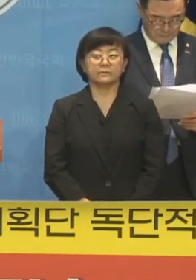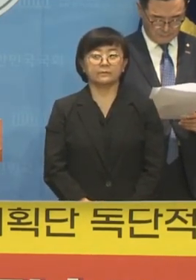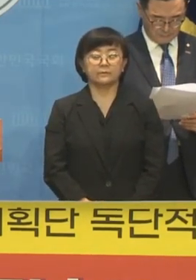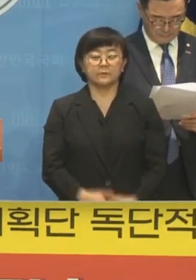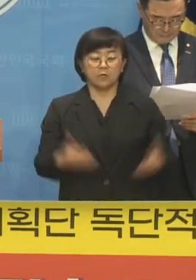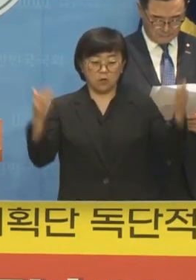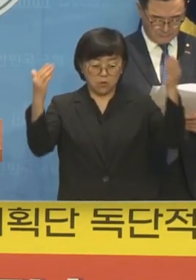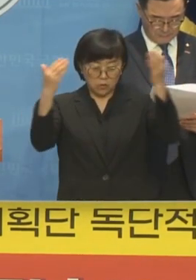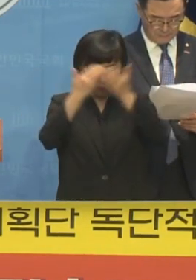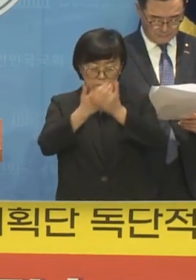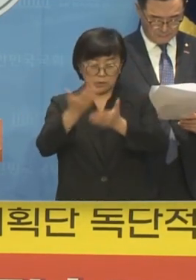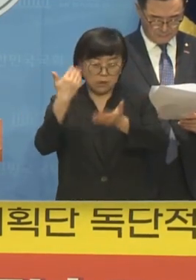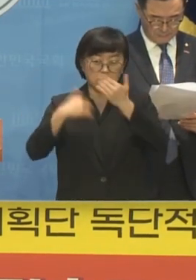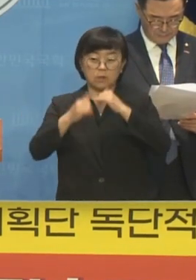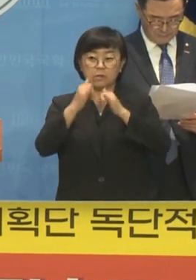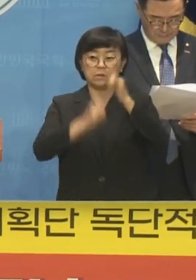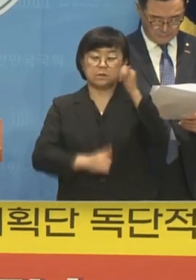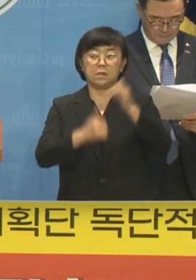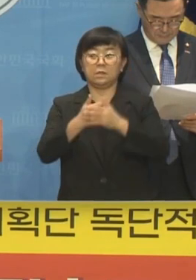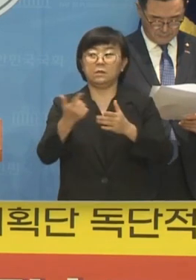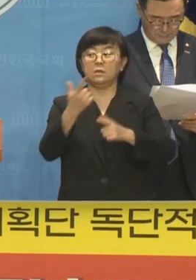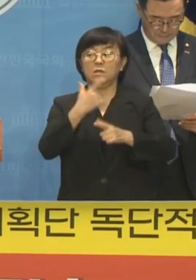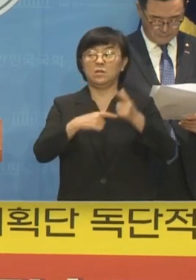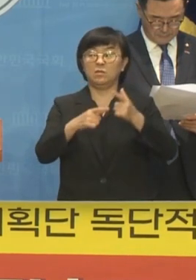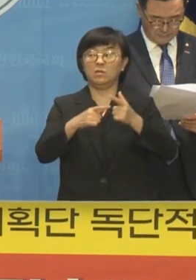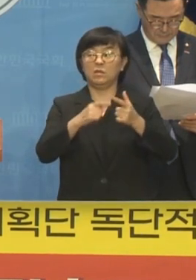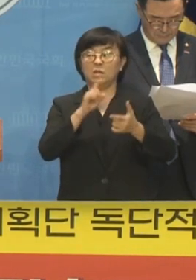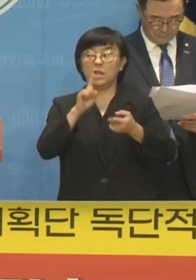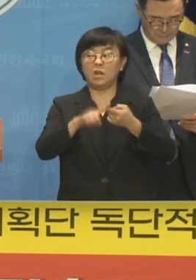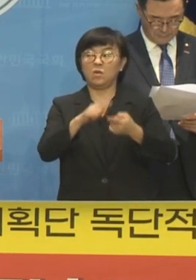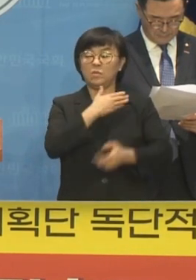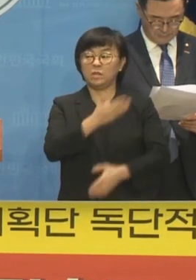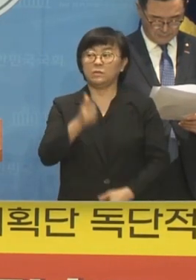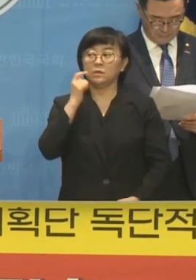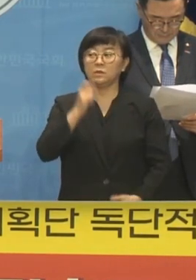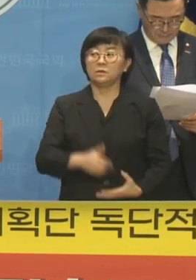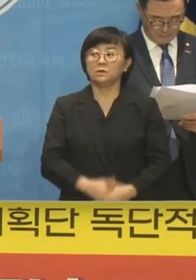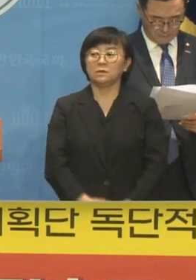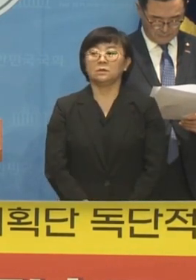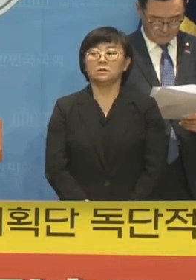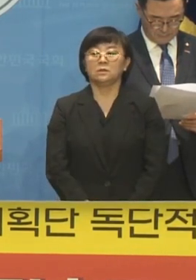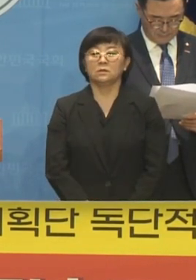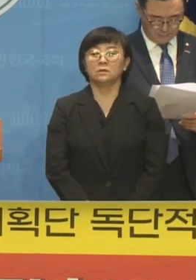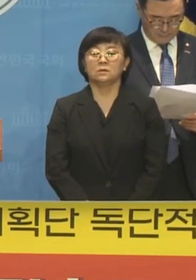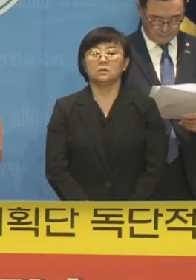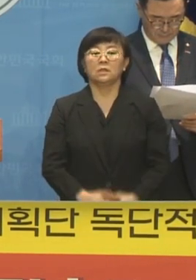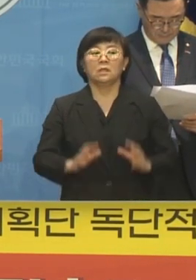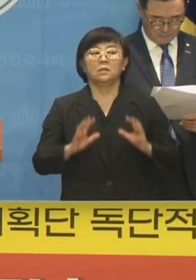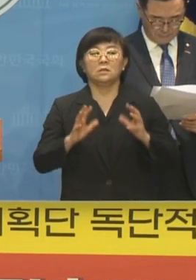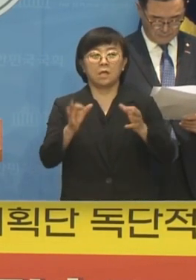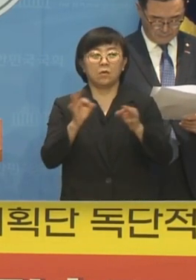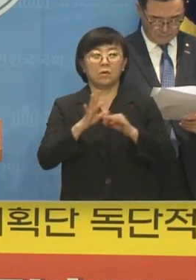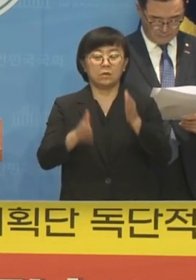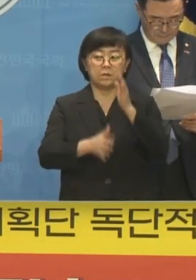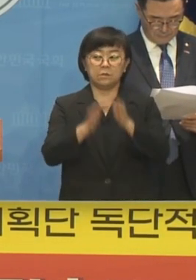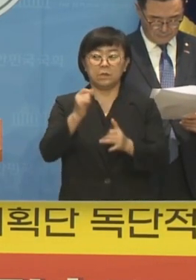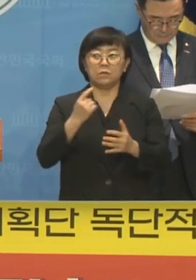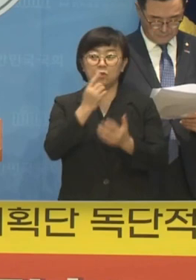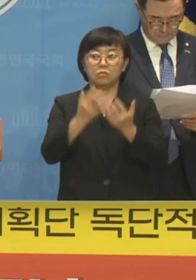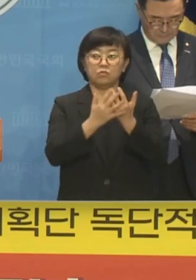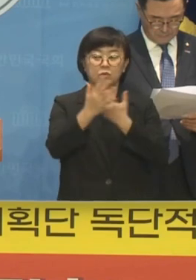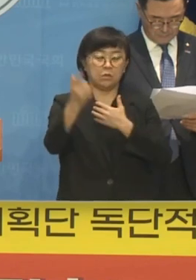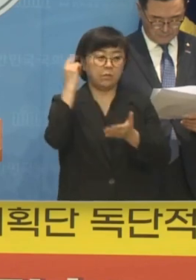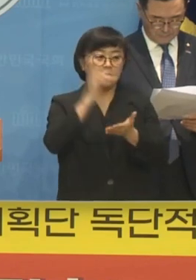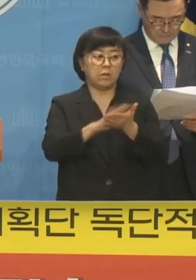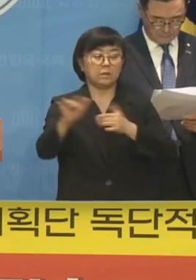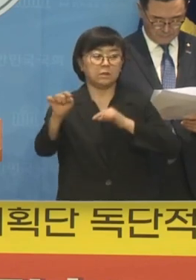어묵했던 과거의 역사를 더 이상 묻어두어서는 안 될 일입니다. 세계를 놀라게 한 시민의 촛불로